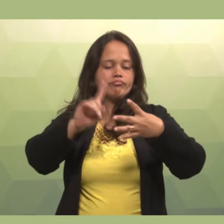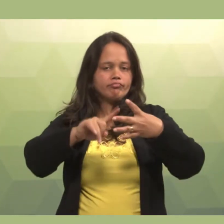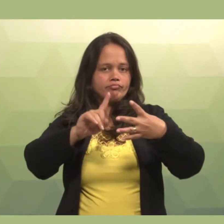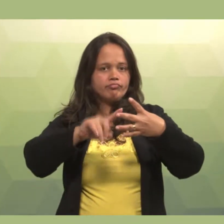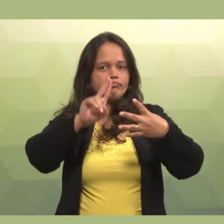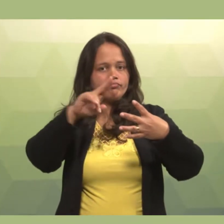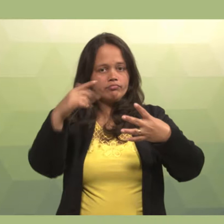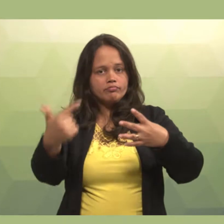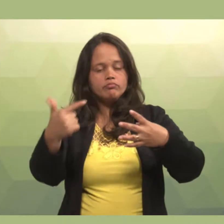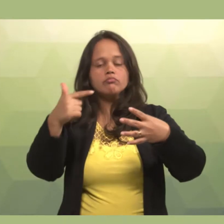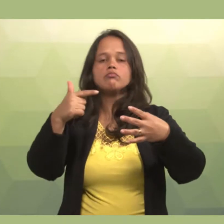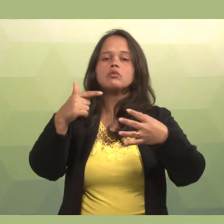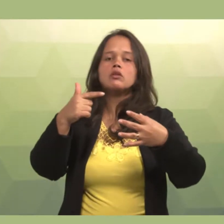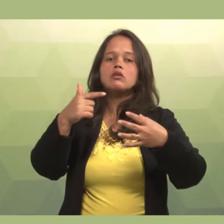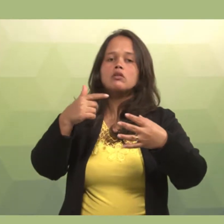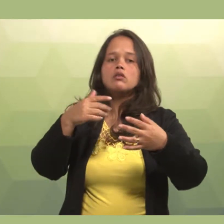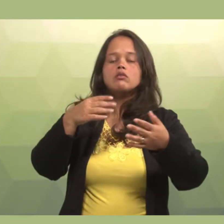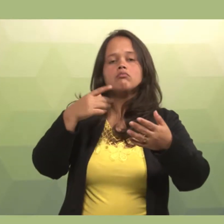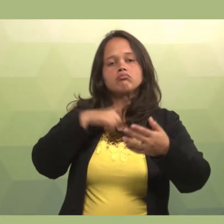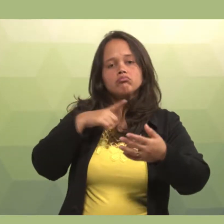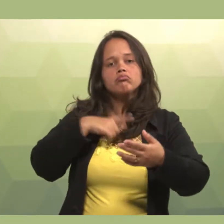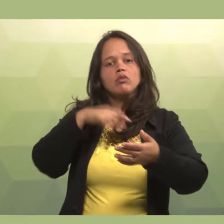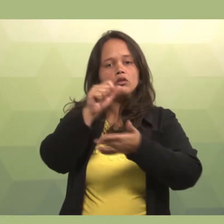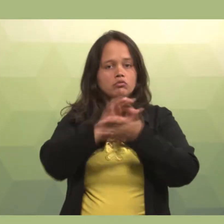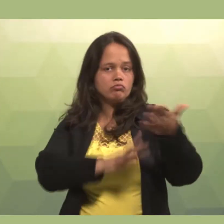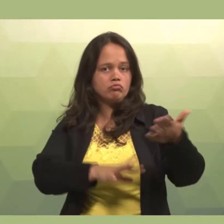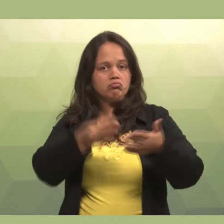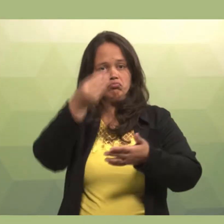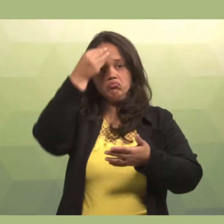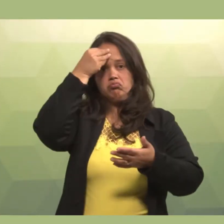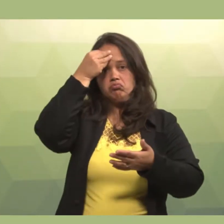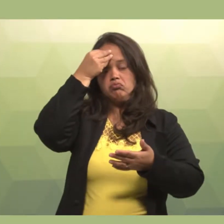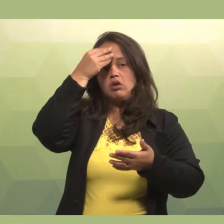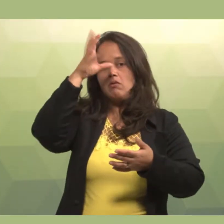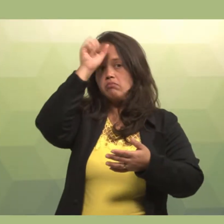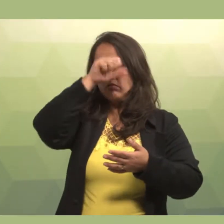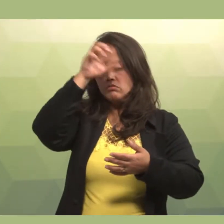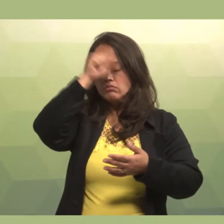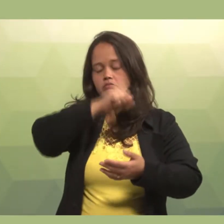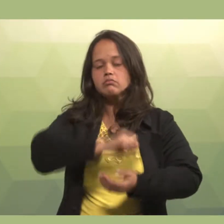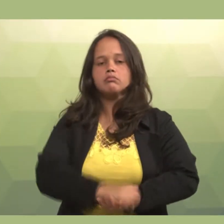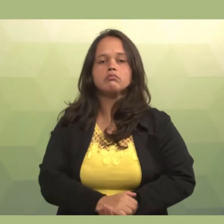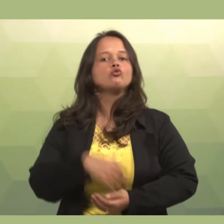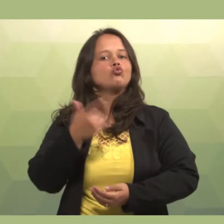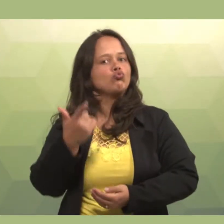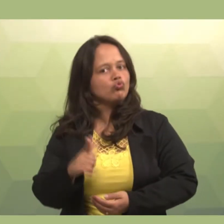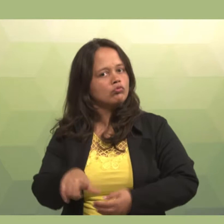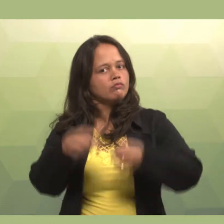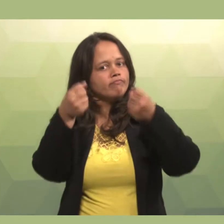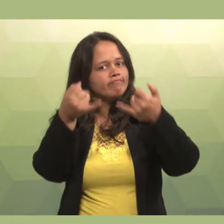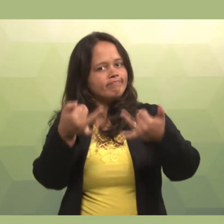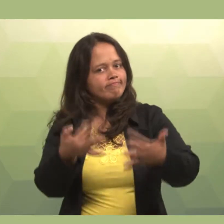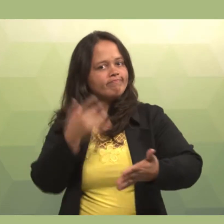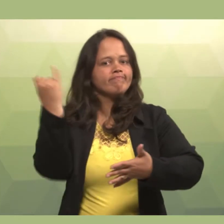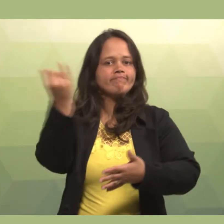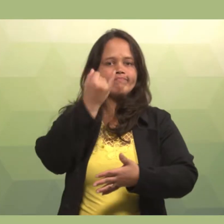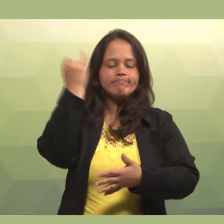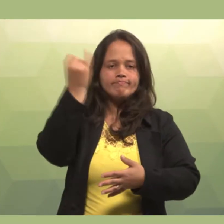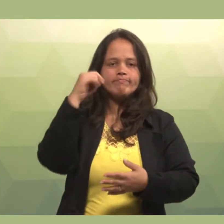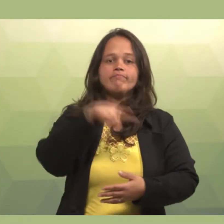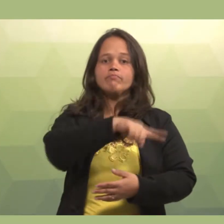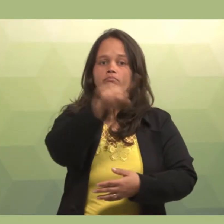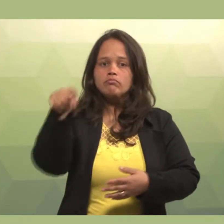pequeno exercício para fixar o aprendizado. Reforço a importância de vocês lerem cada capítulo do